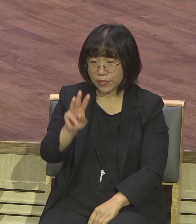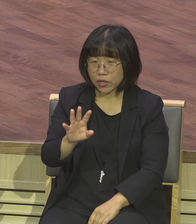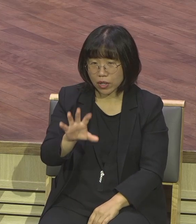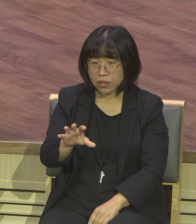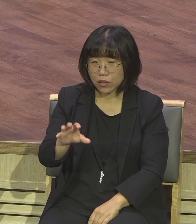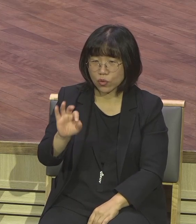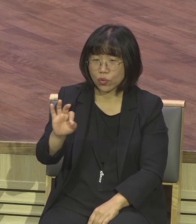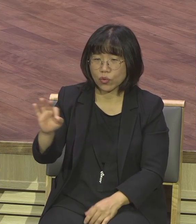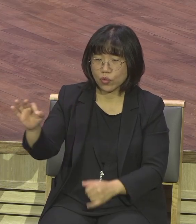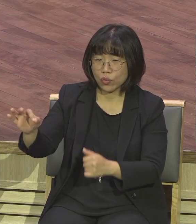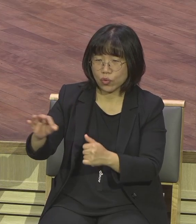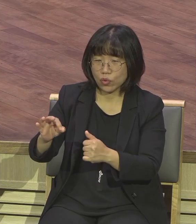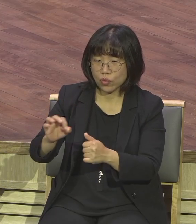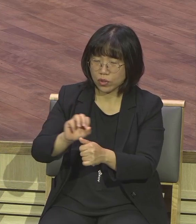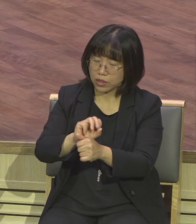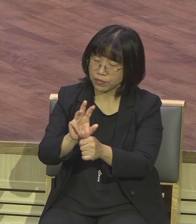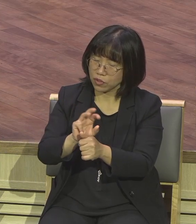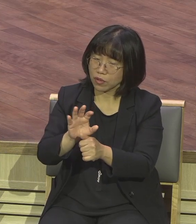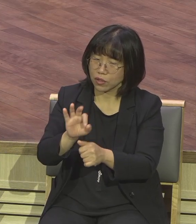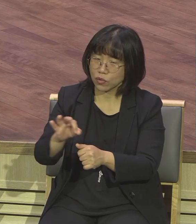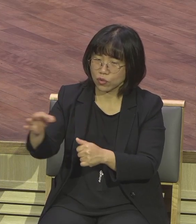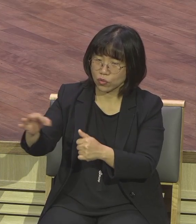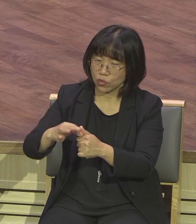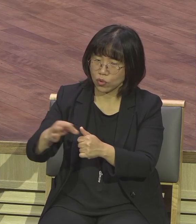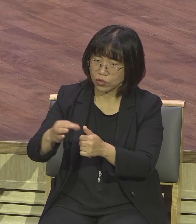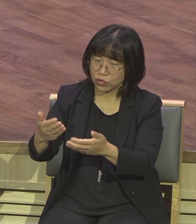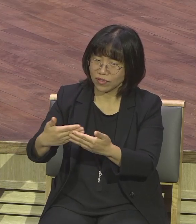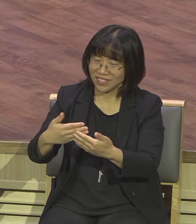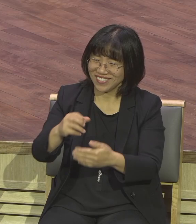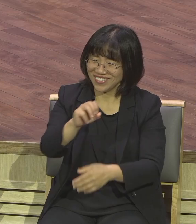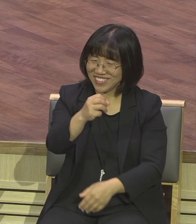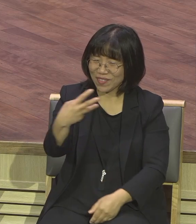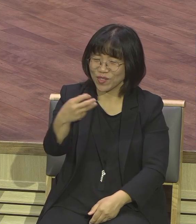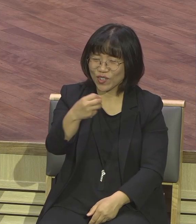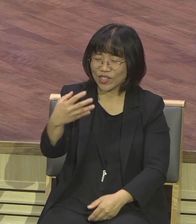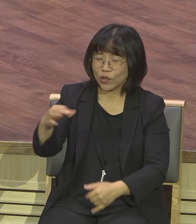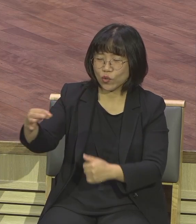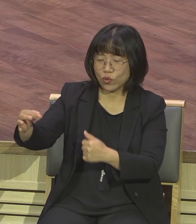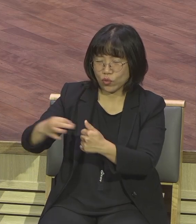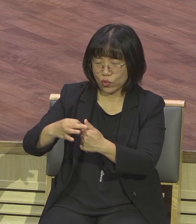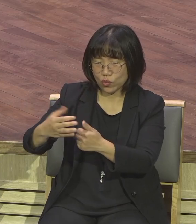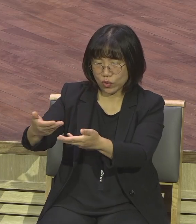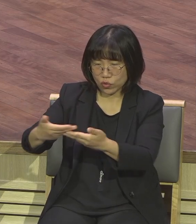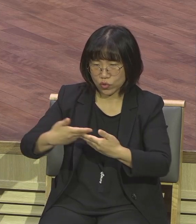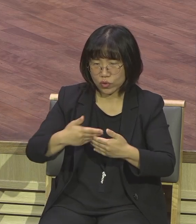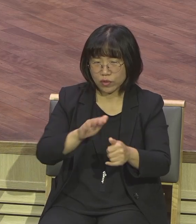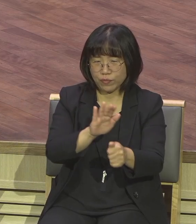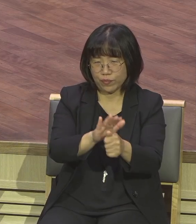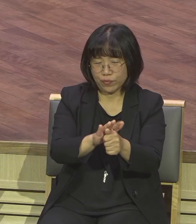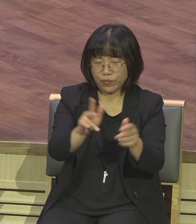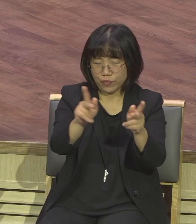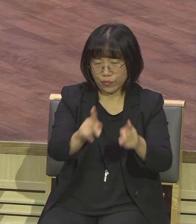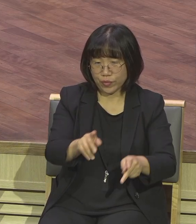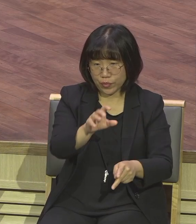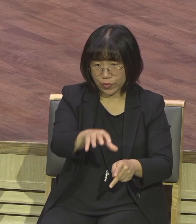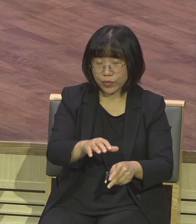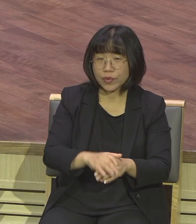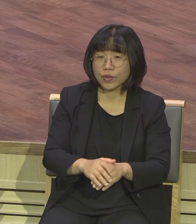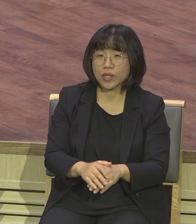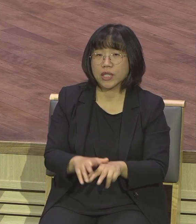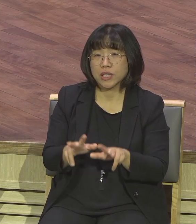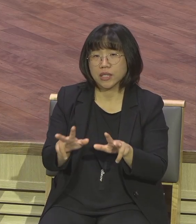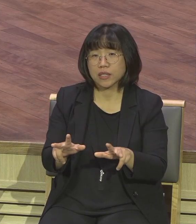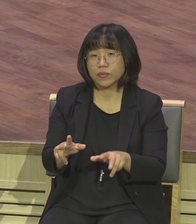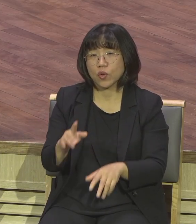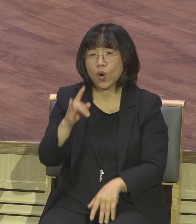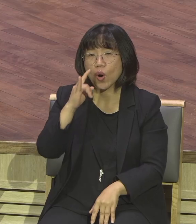했죠. 지금 그렇게 하고 지금 활동하고 우리 교회도 지금 선교사들 만들고 그 제목이 그러나 또 국민 어머니의 변신을 지금